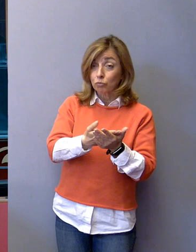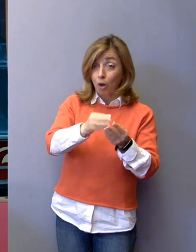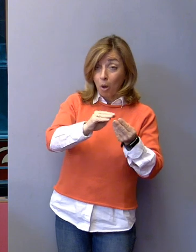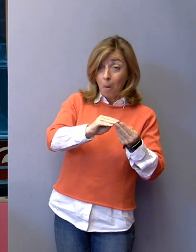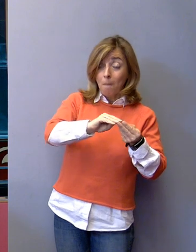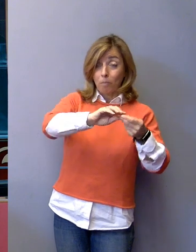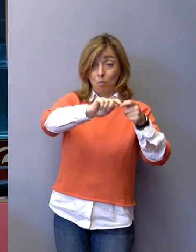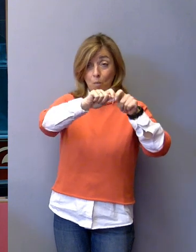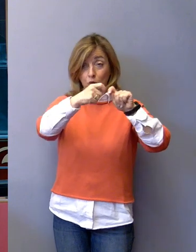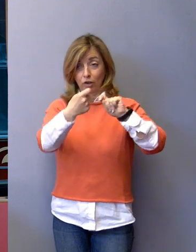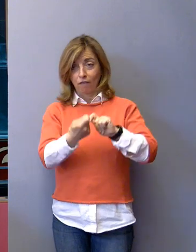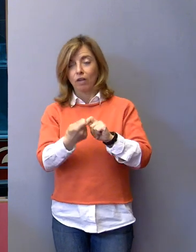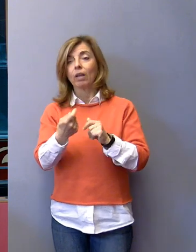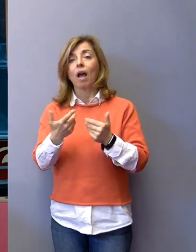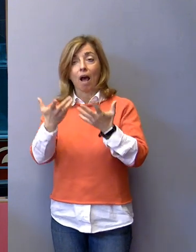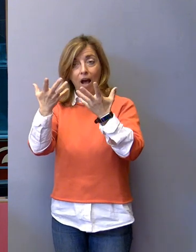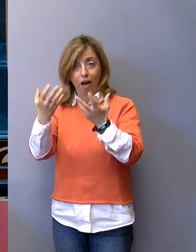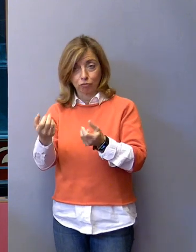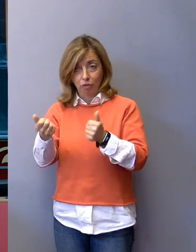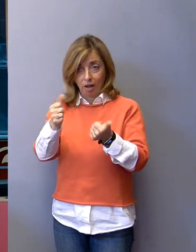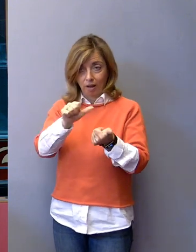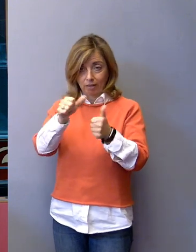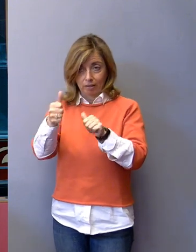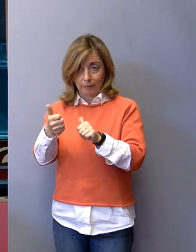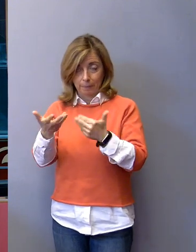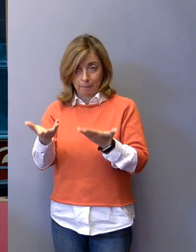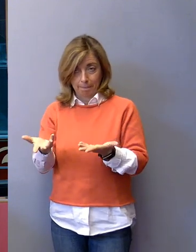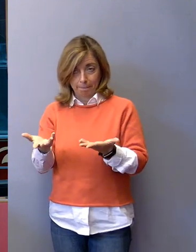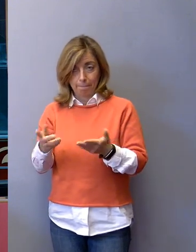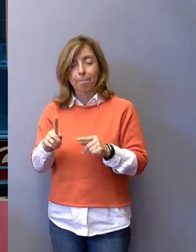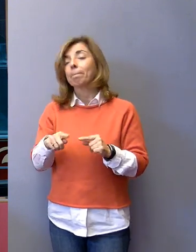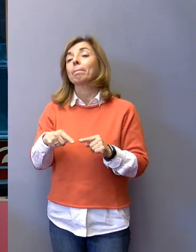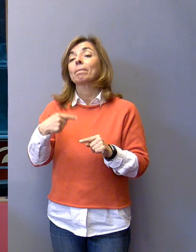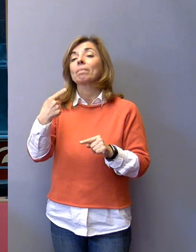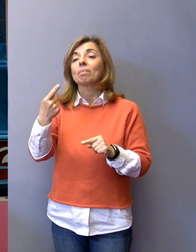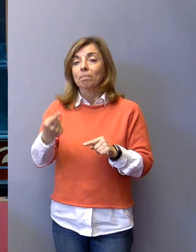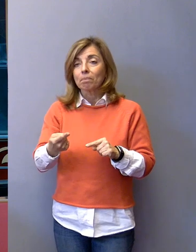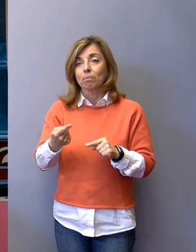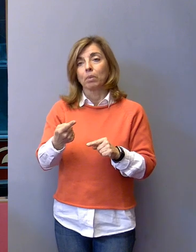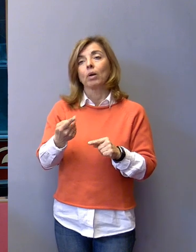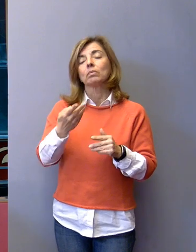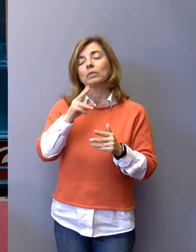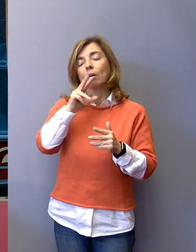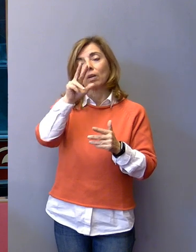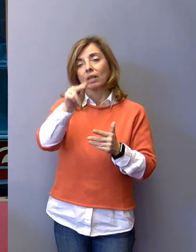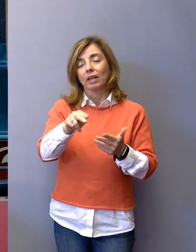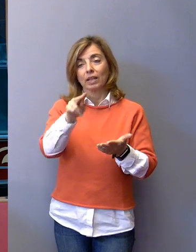modifiche richieste dalla giunta in base a quello poi andiamo poi dichiarazione